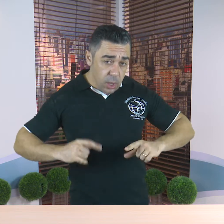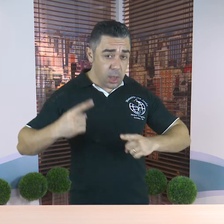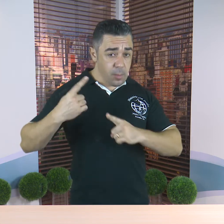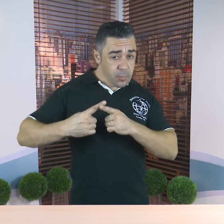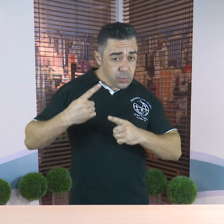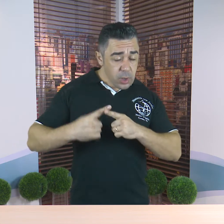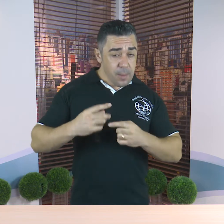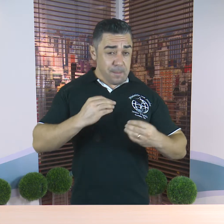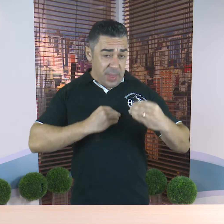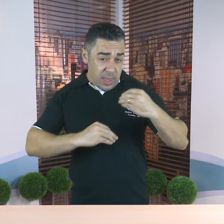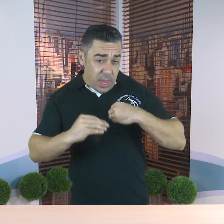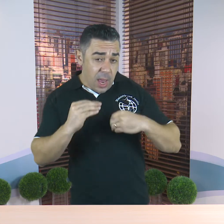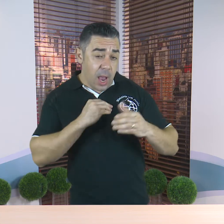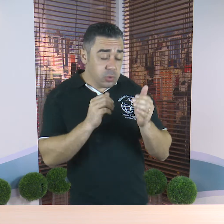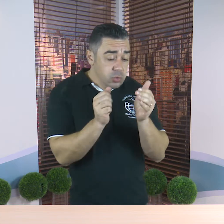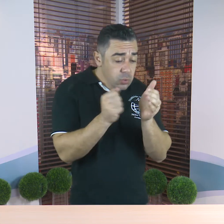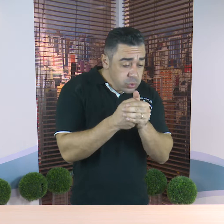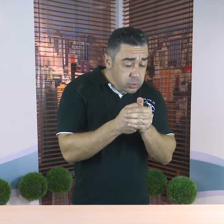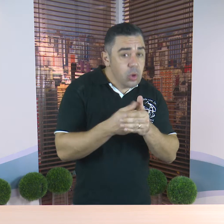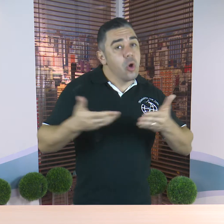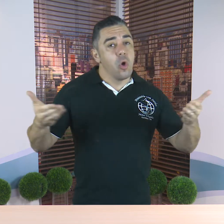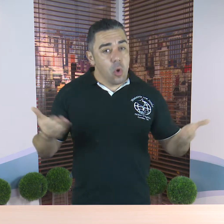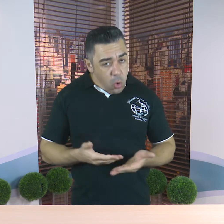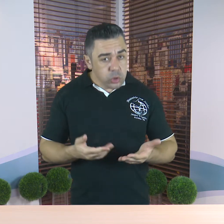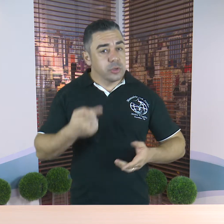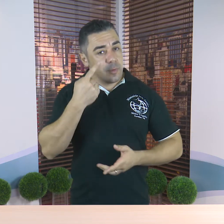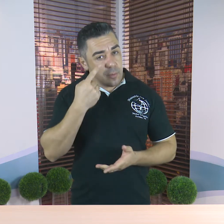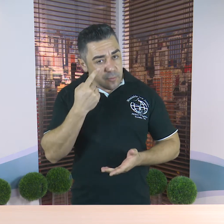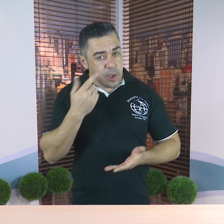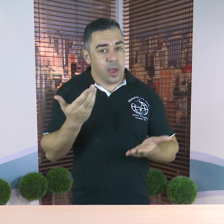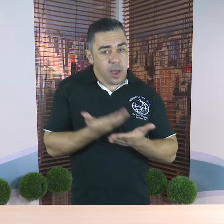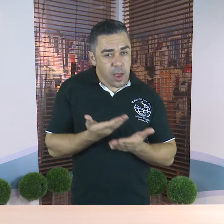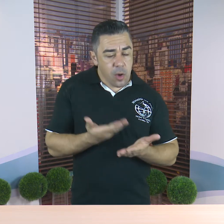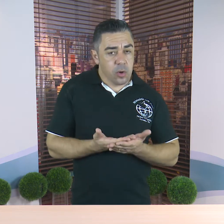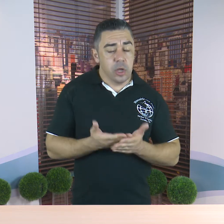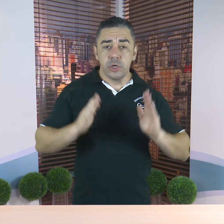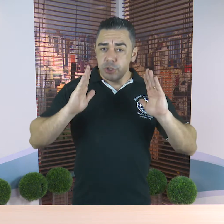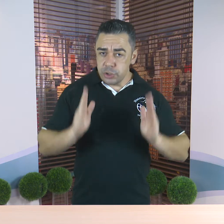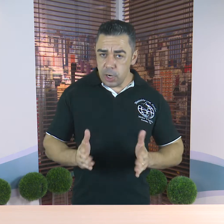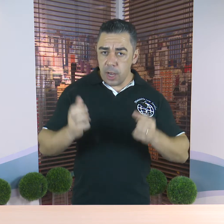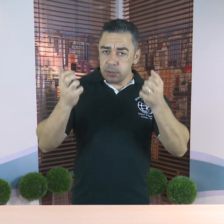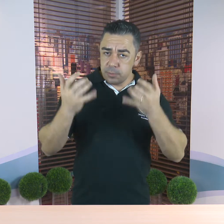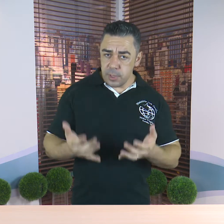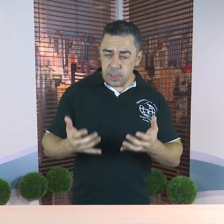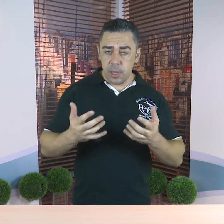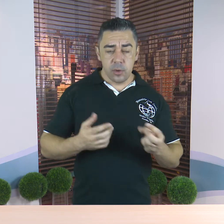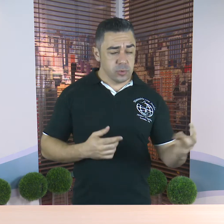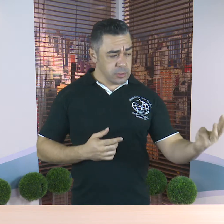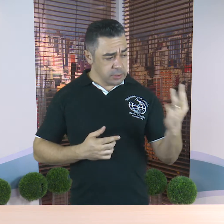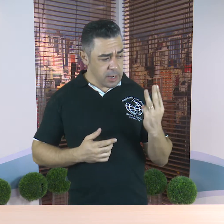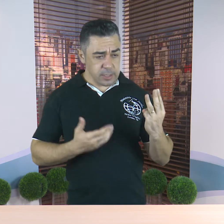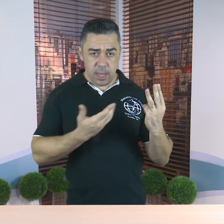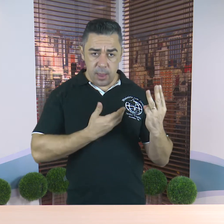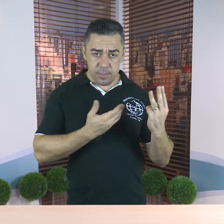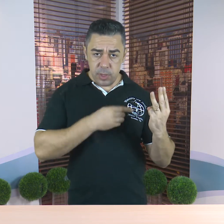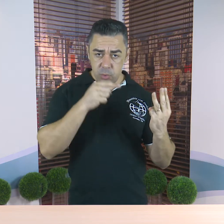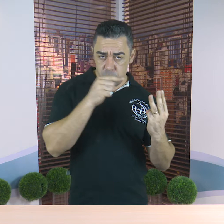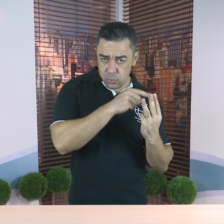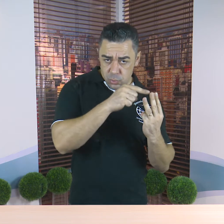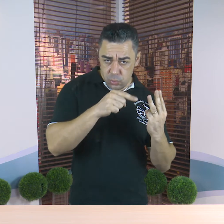oculto? É isso que vamos descobrir na aula de hoje. Adianto que a teologia dos amigos de Jó, embora se movendo